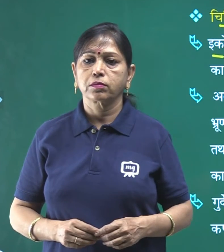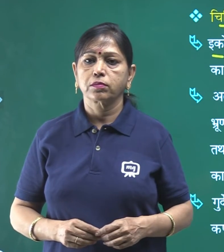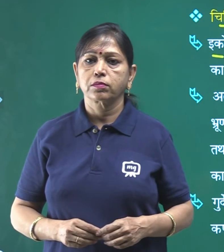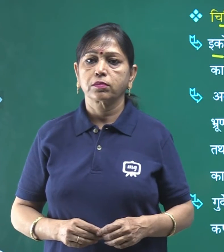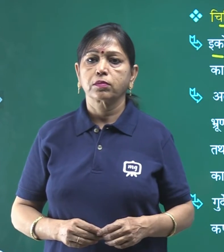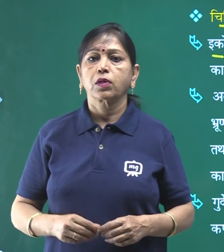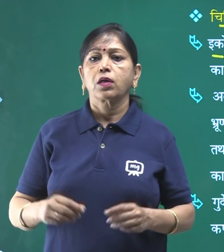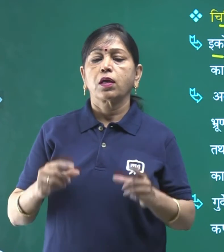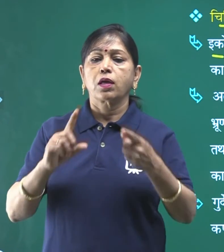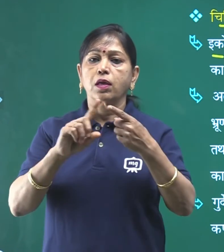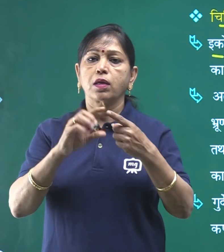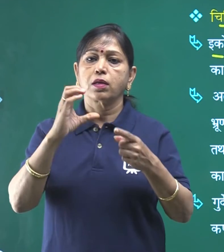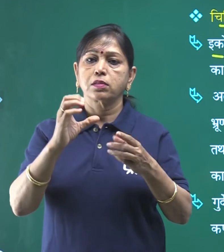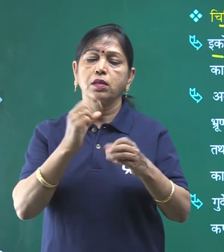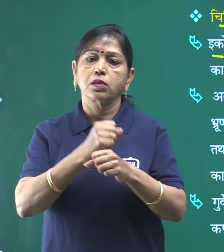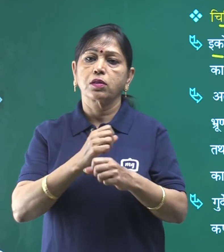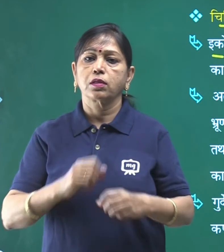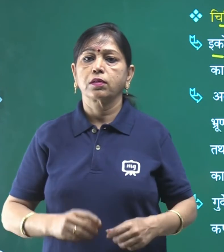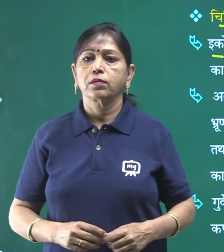इकोकार्डियोग्राफी ईसीजी